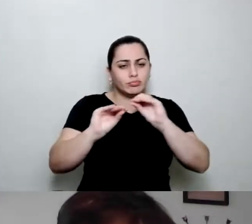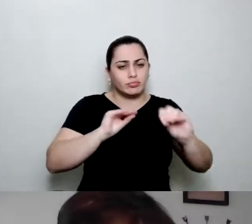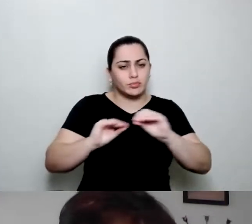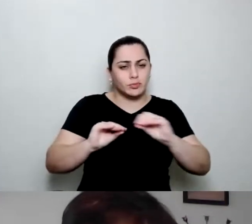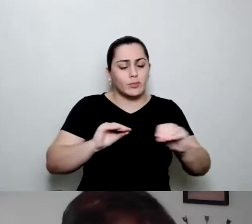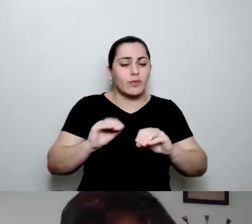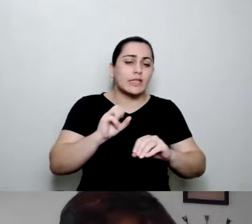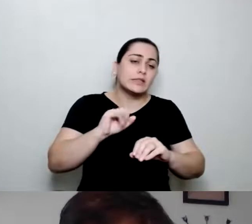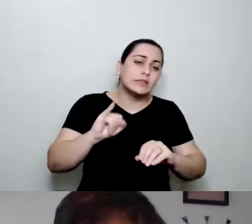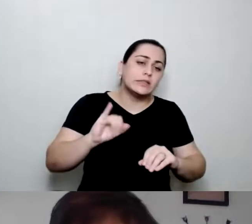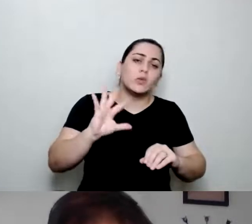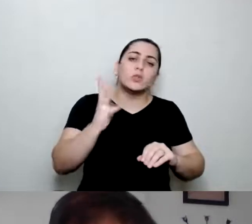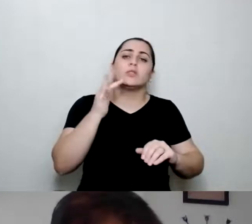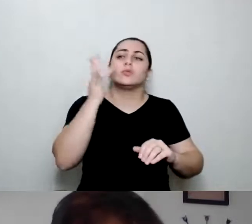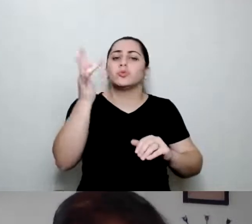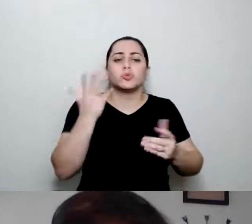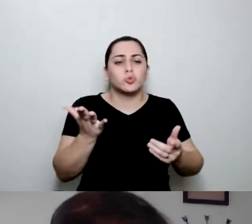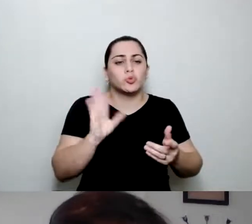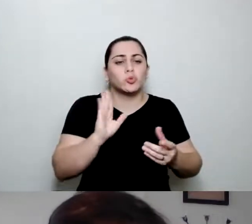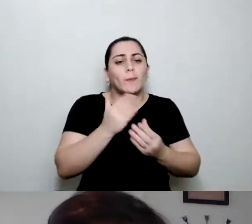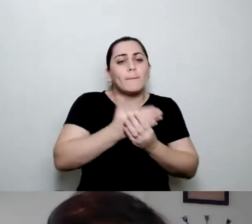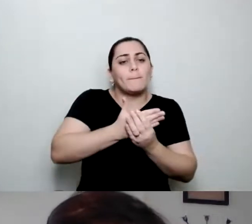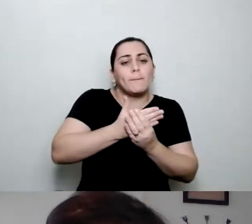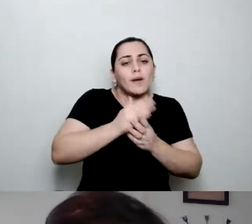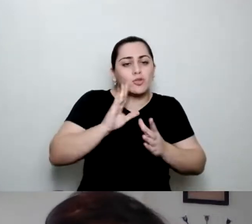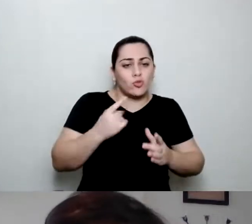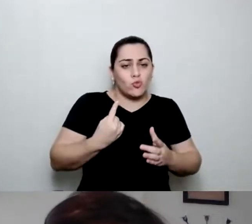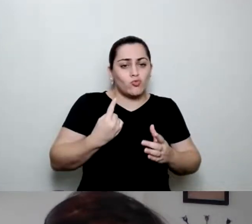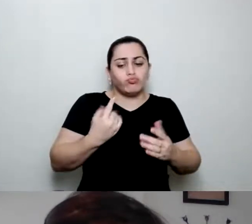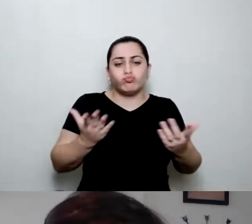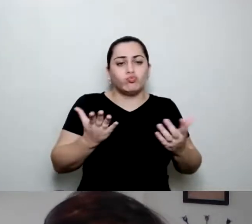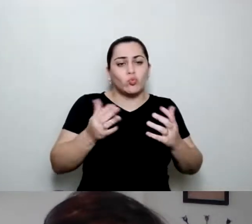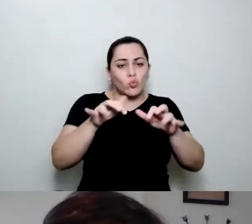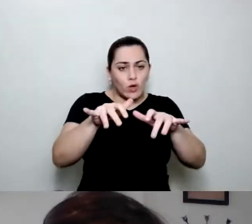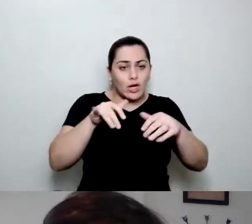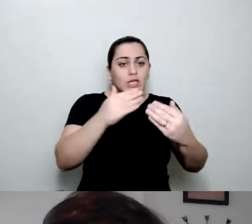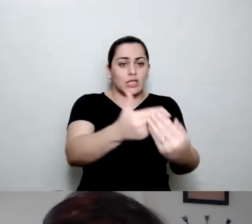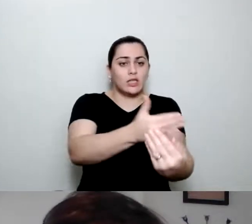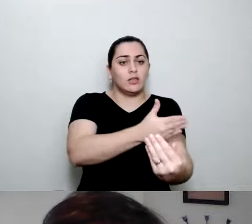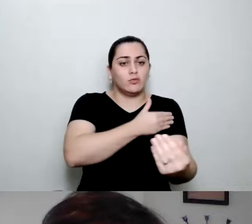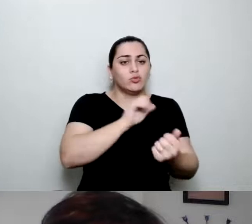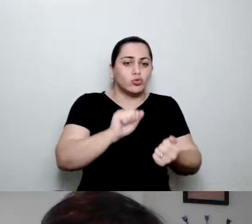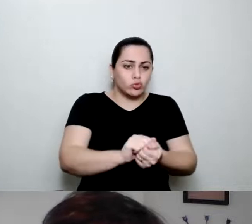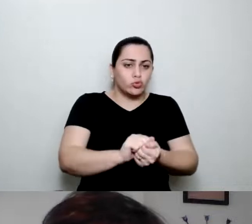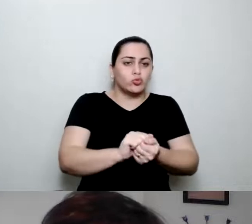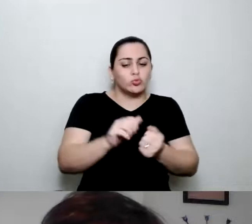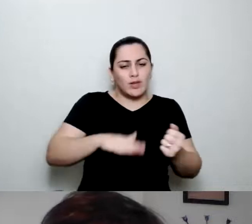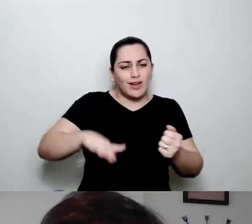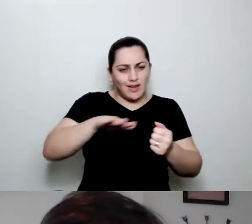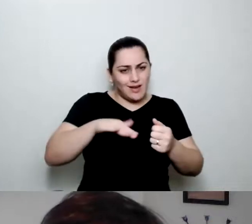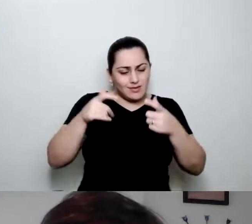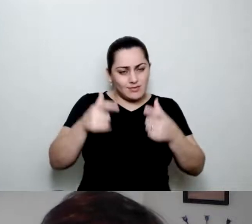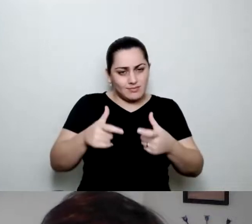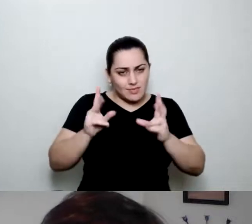um dia eles todos acabam em uma pasta, ainda assim os arquivos vão estar juntos, que pertencem à mesma seção.